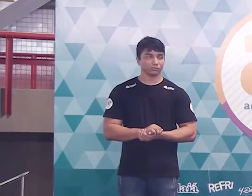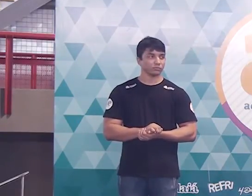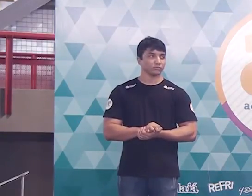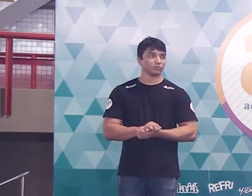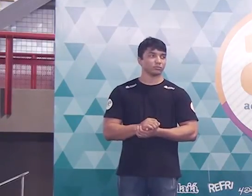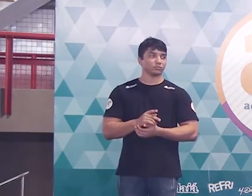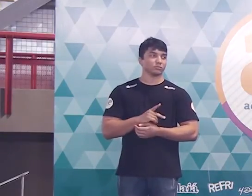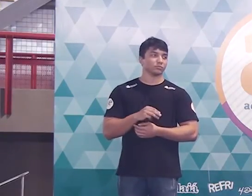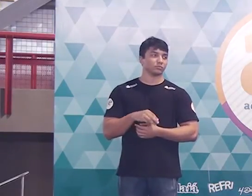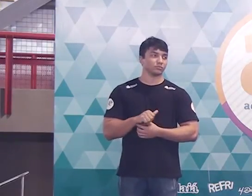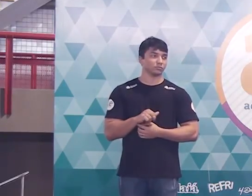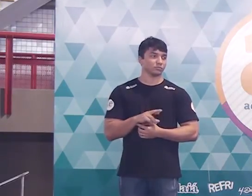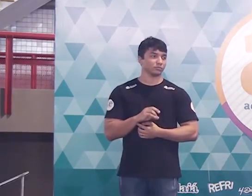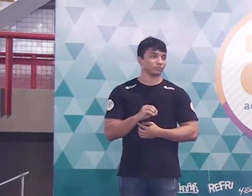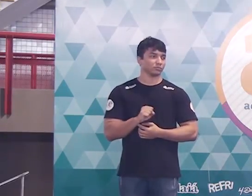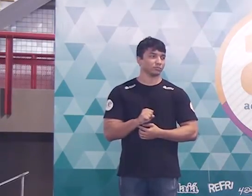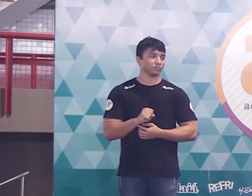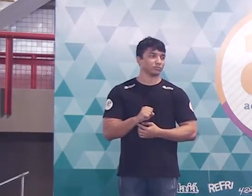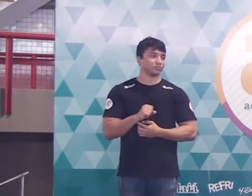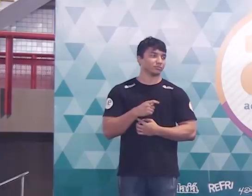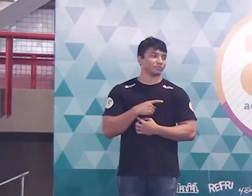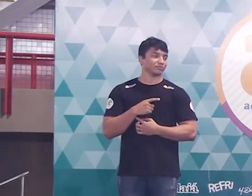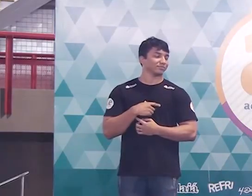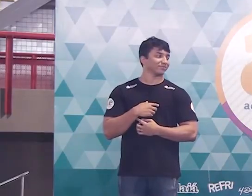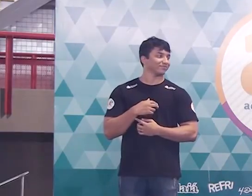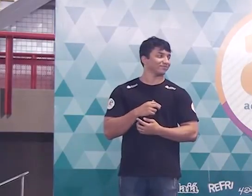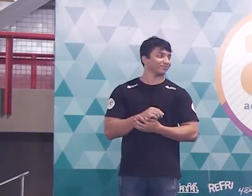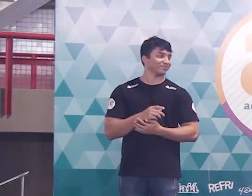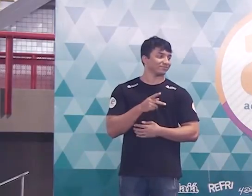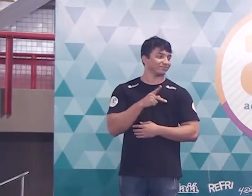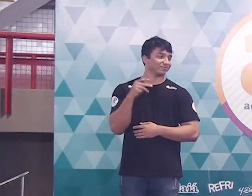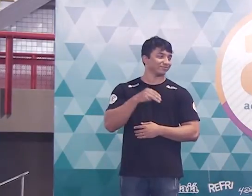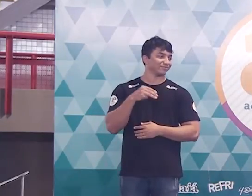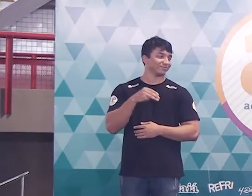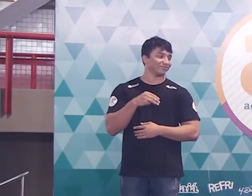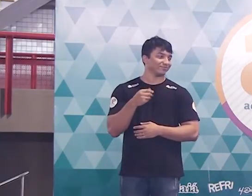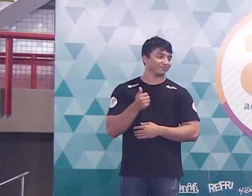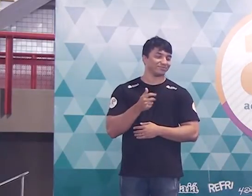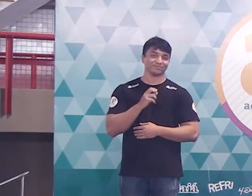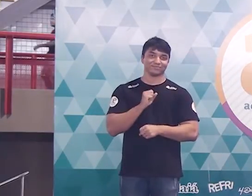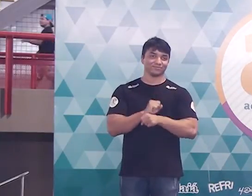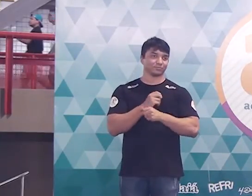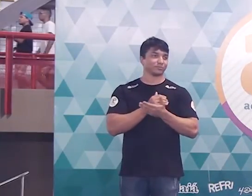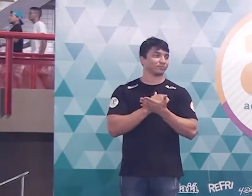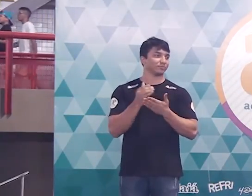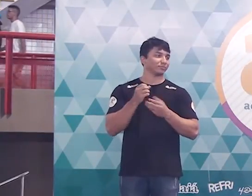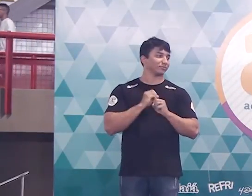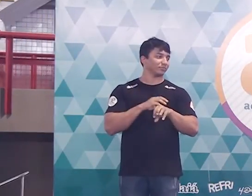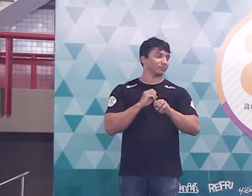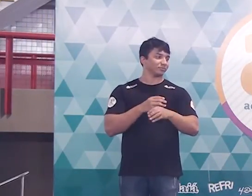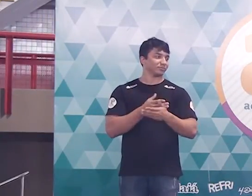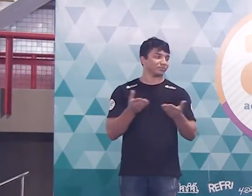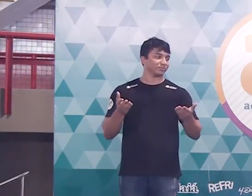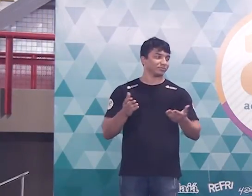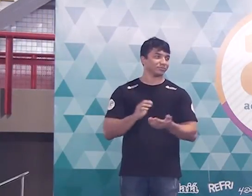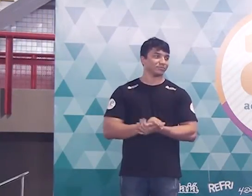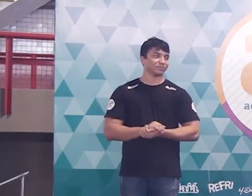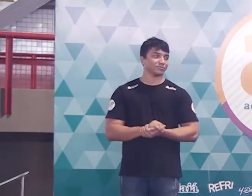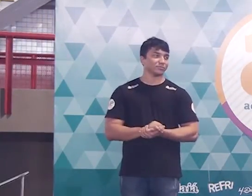Professor Marcos Medeiros, professor Cancão, professor de matemática, vai já dar um show aqui para vocês. Tudo bom, meu